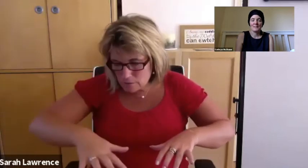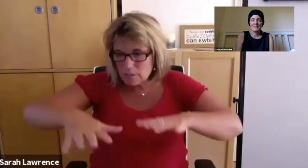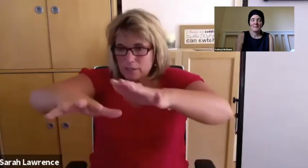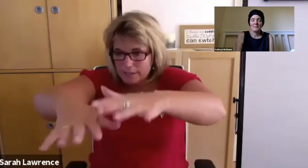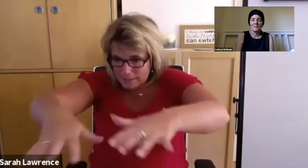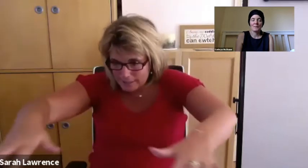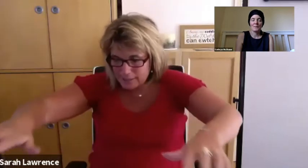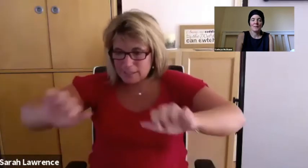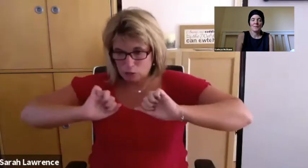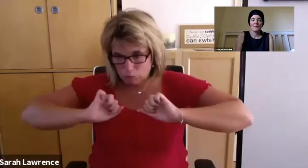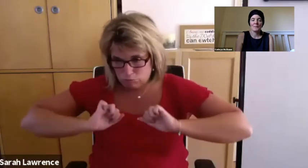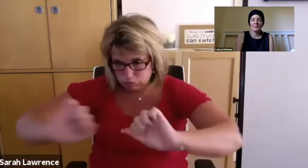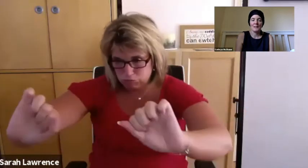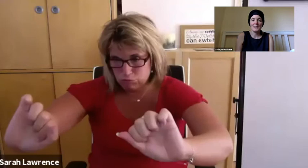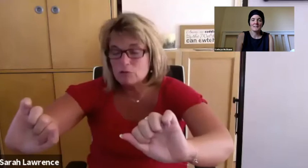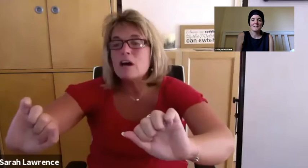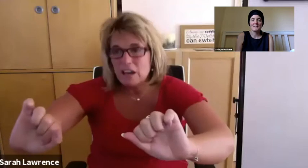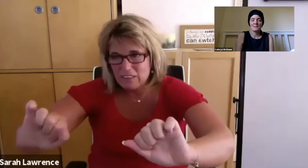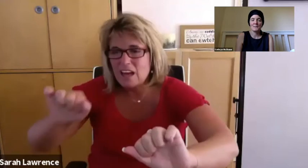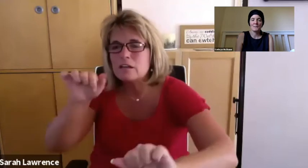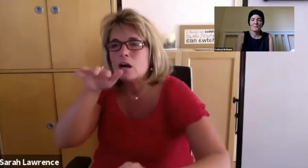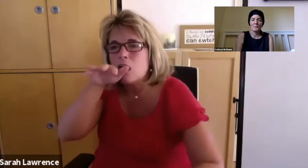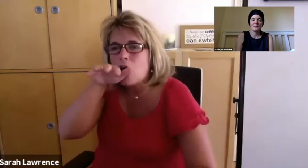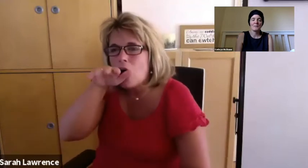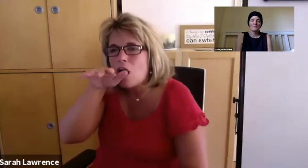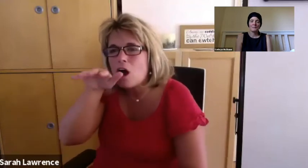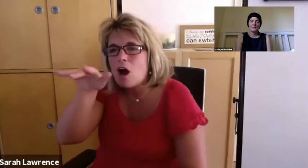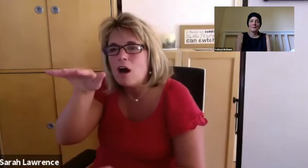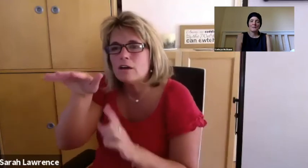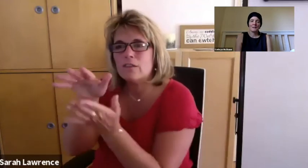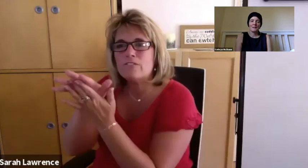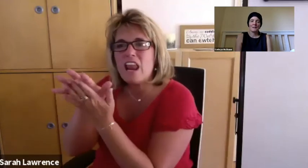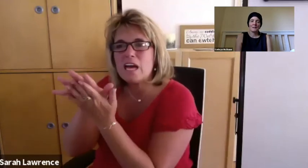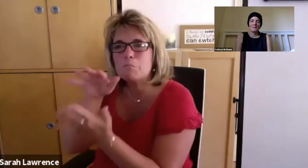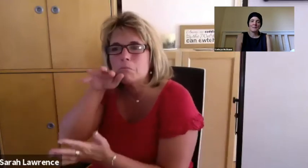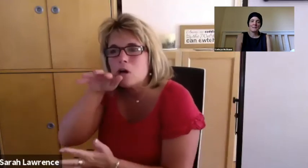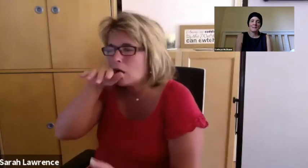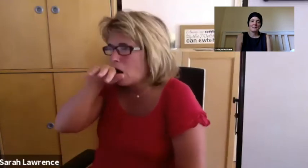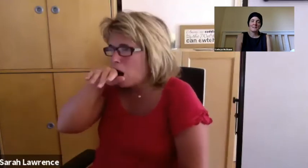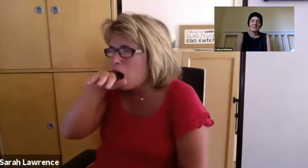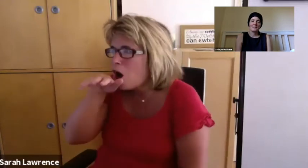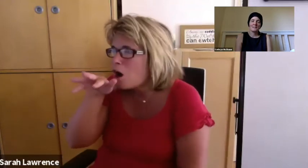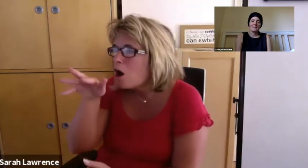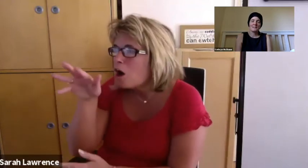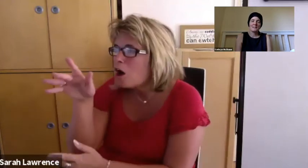So dyma'r wlad, dyma'r môr, a wedyn dyma'r